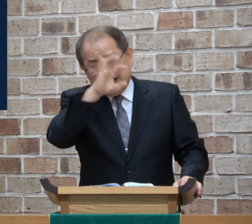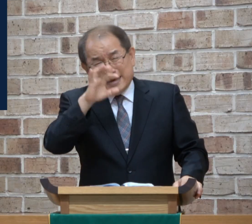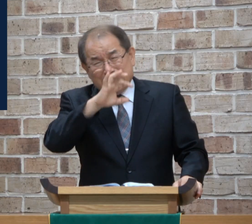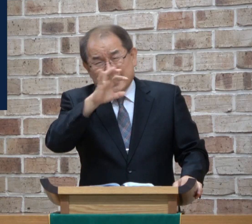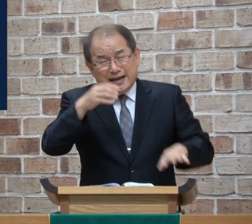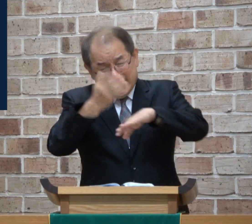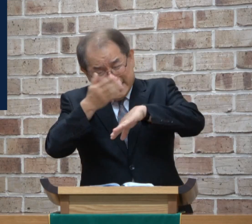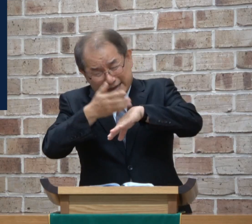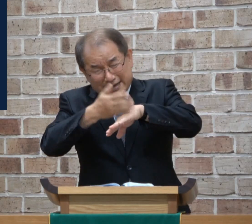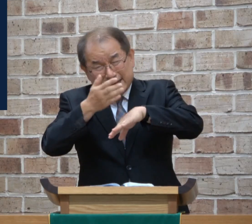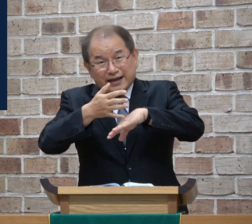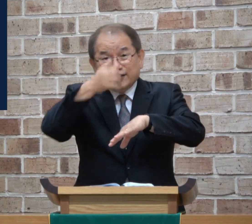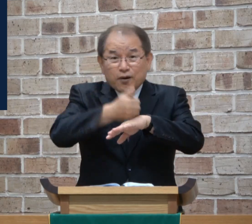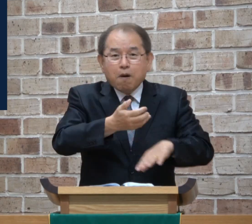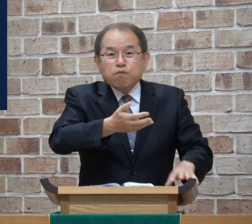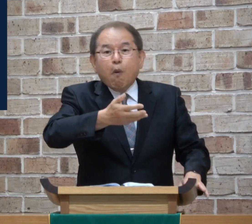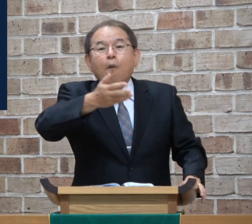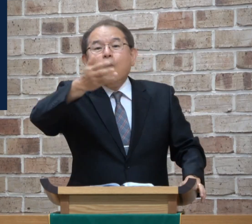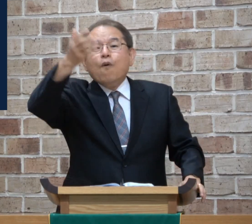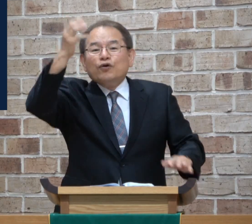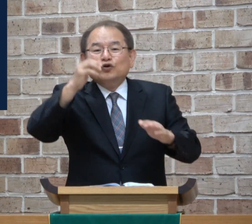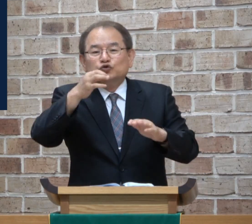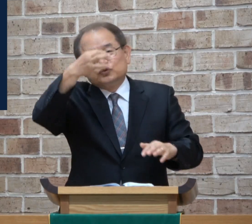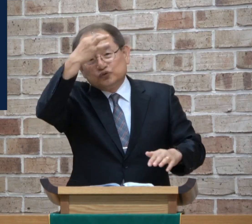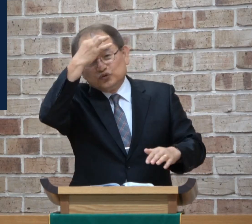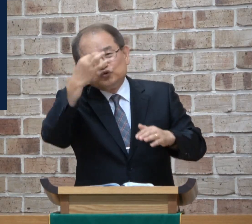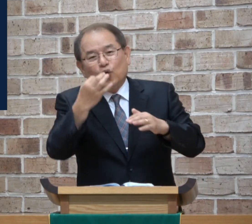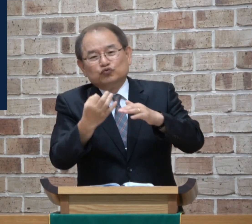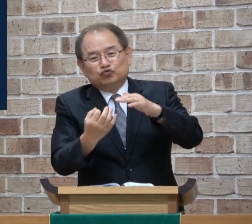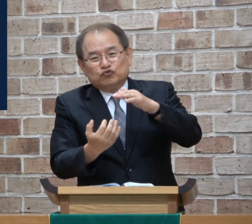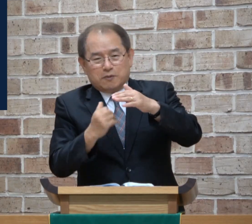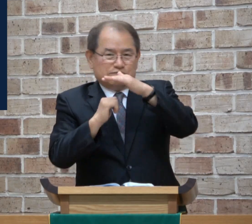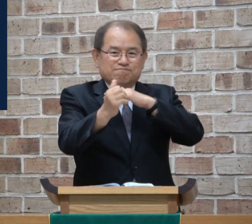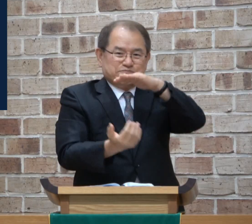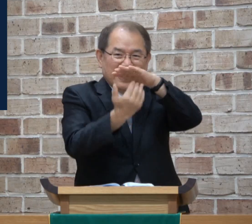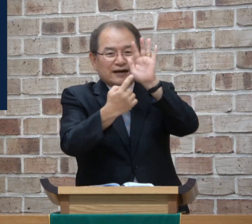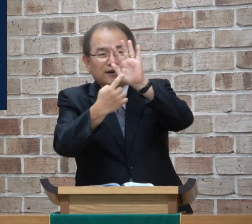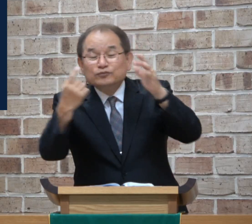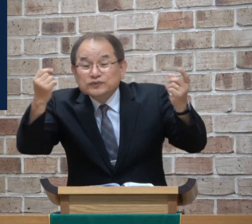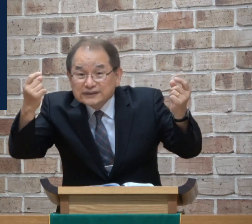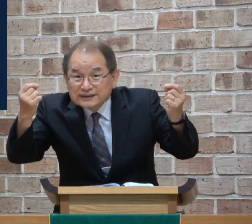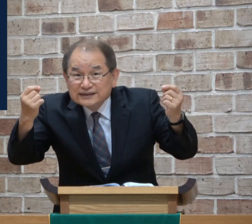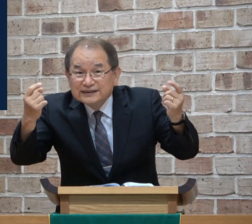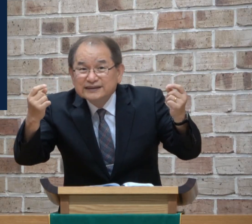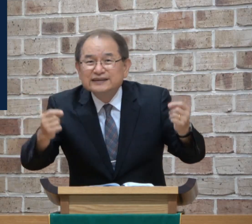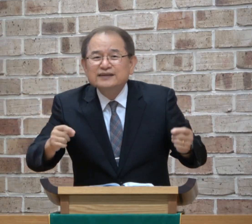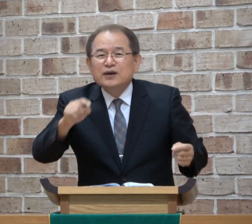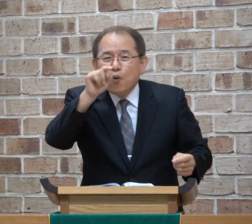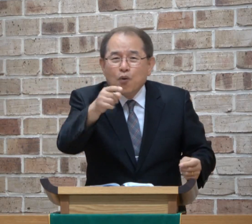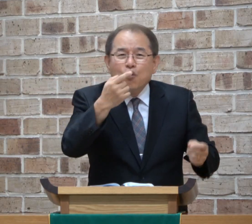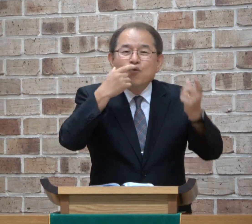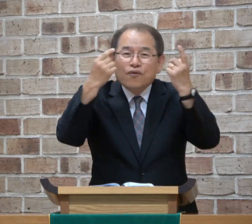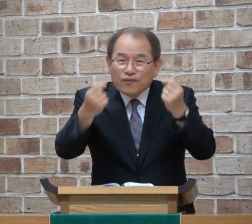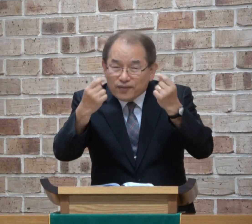그런 힘들고 훈련을 통해서 나중에 노련한 국가대표 선수가 되는 것입니다.